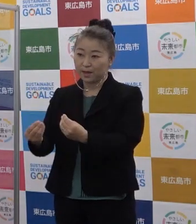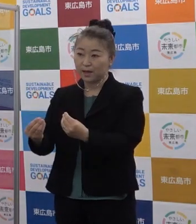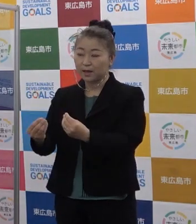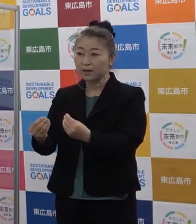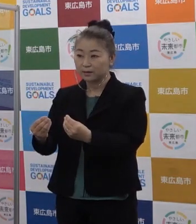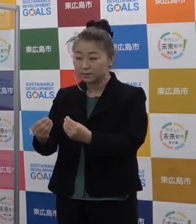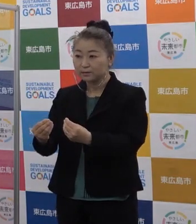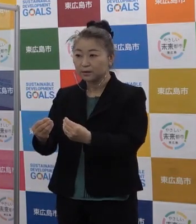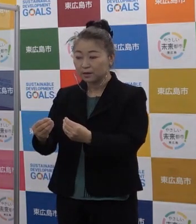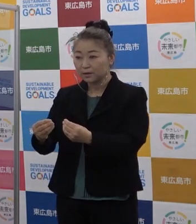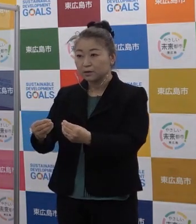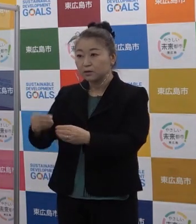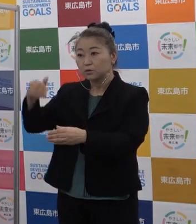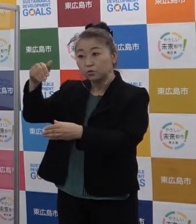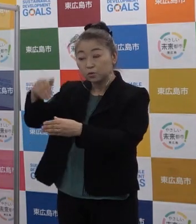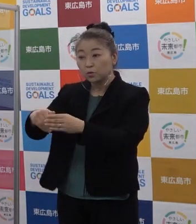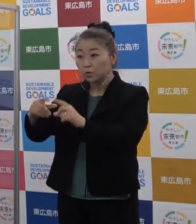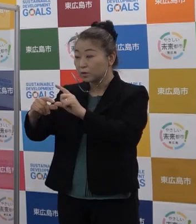率の高い